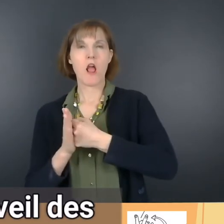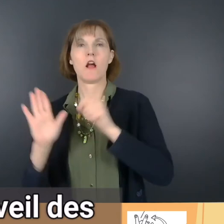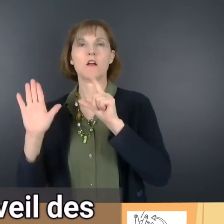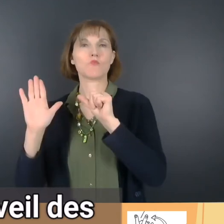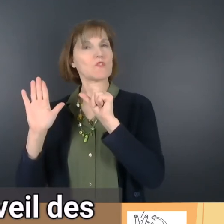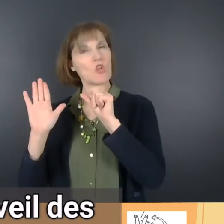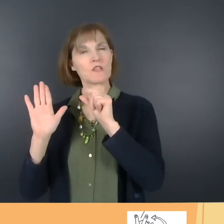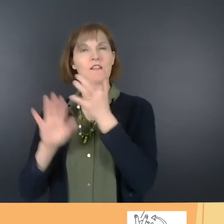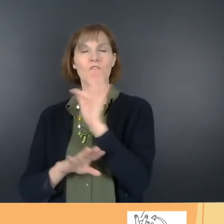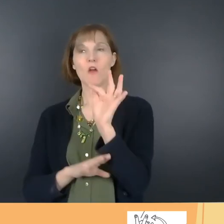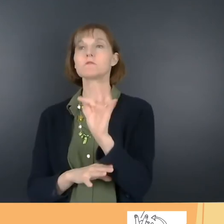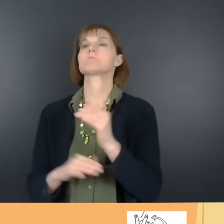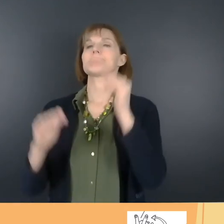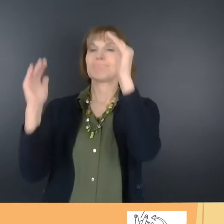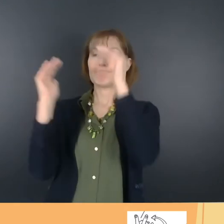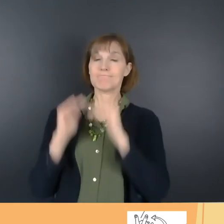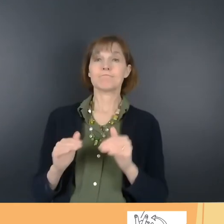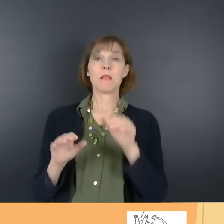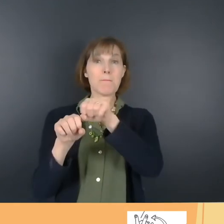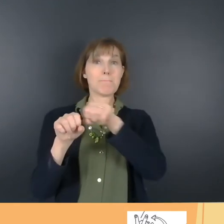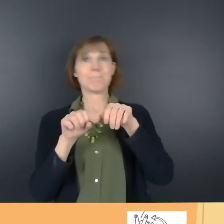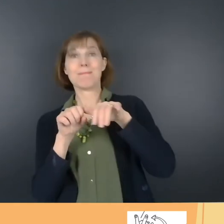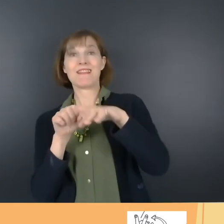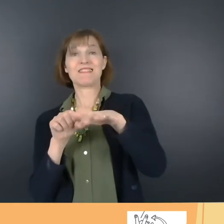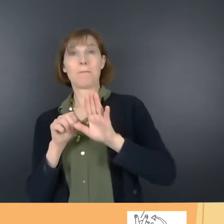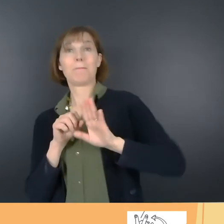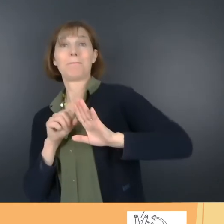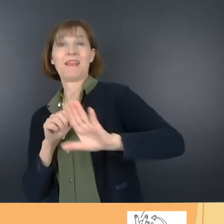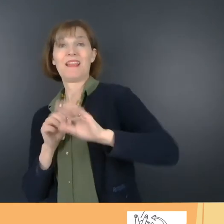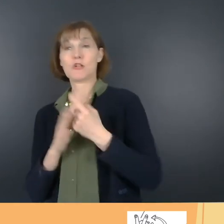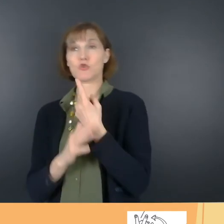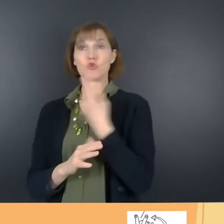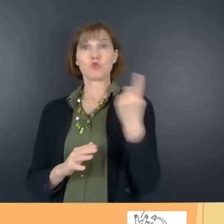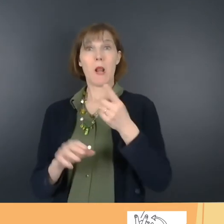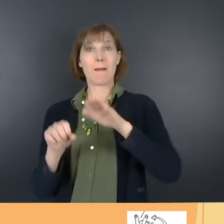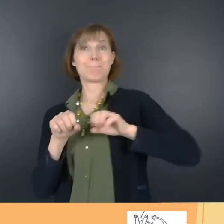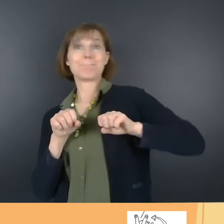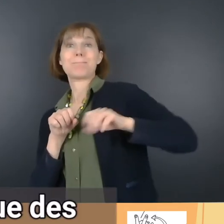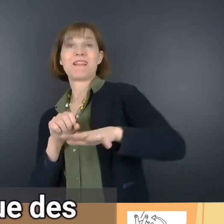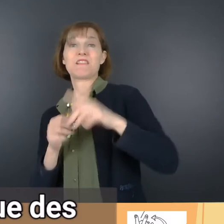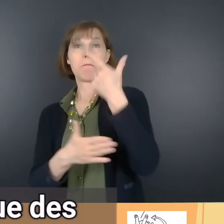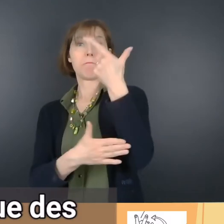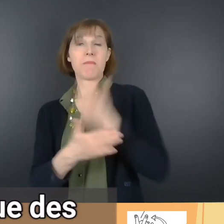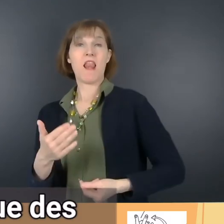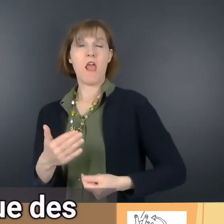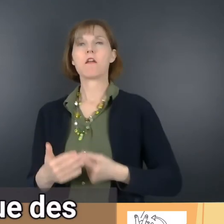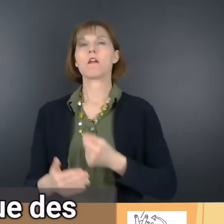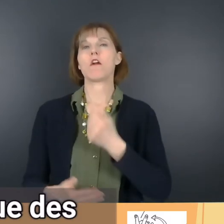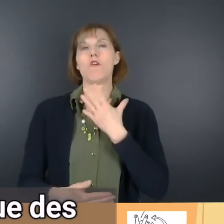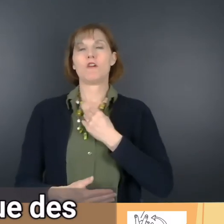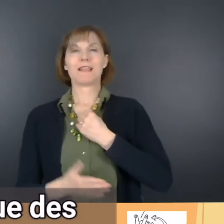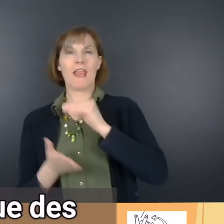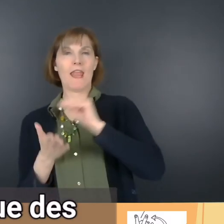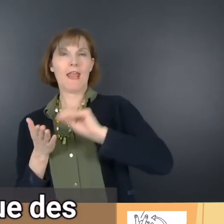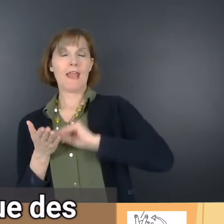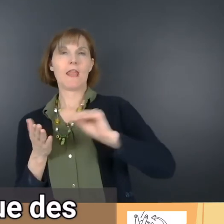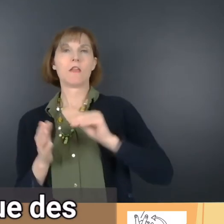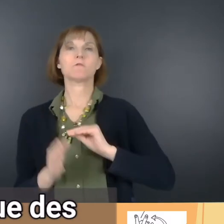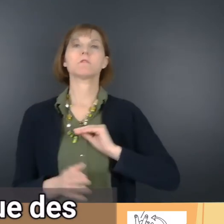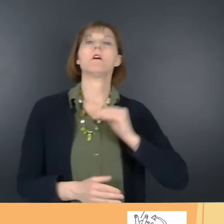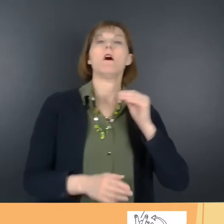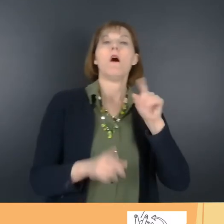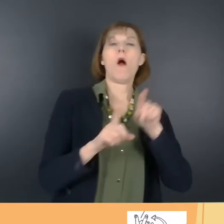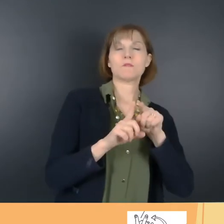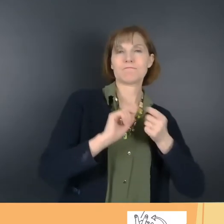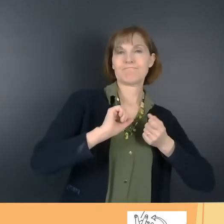sourfins des années 70 en France. Mediapy, le seul média bilingue, français écrit et langue des signes française,